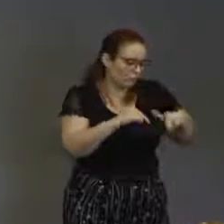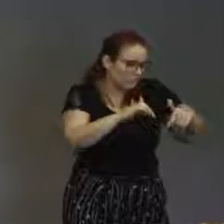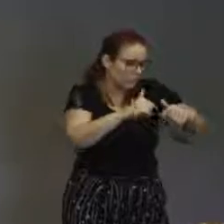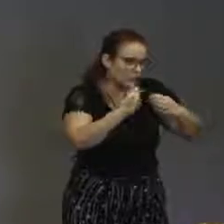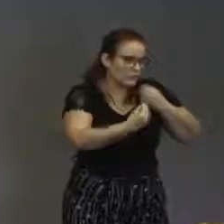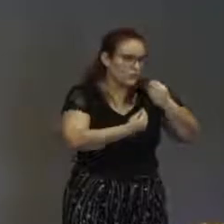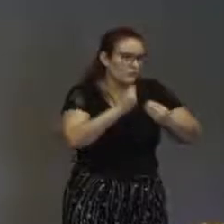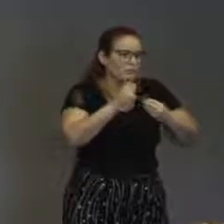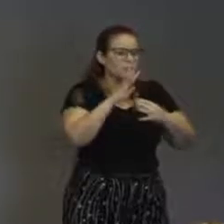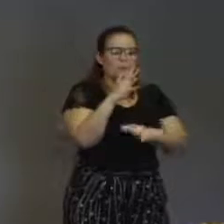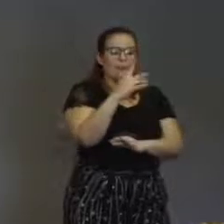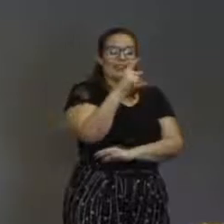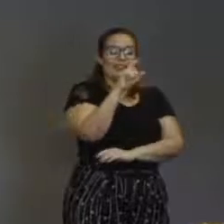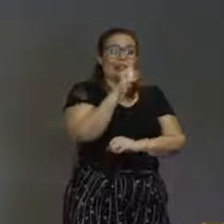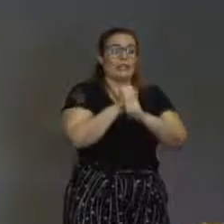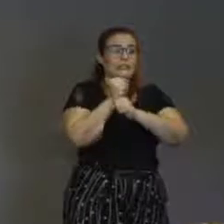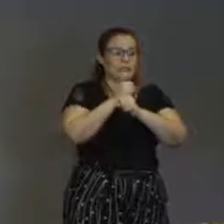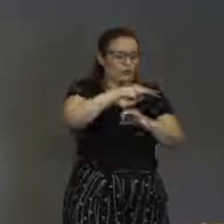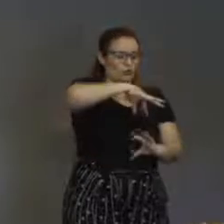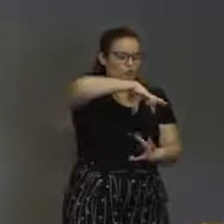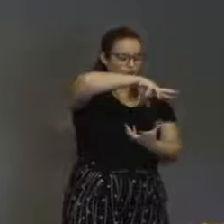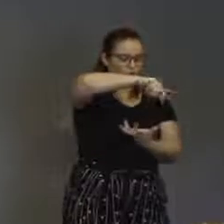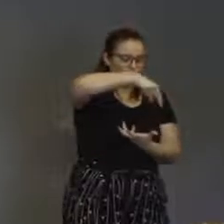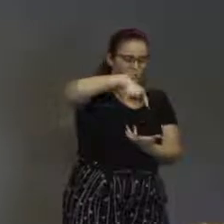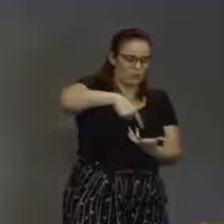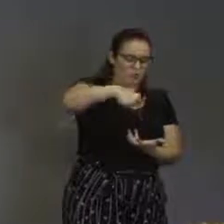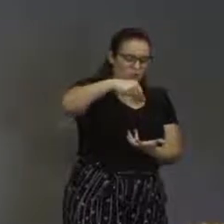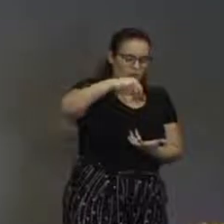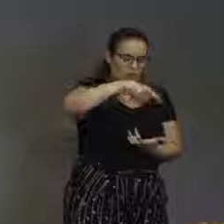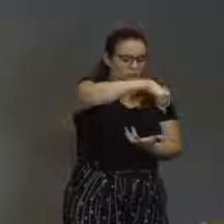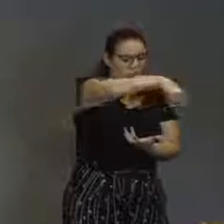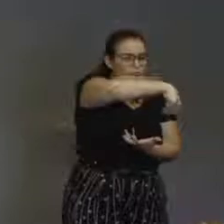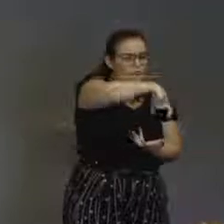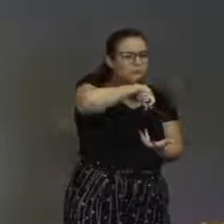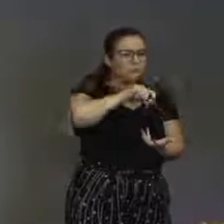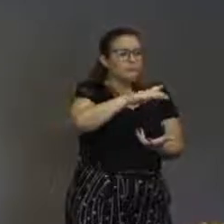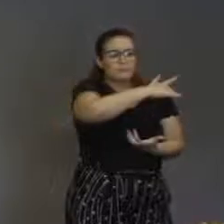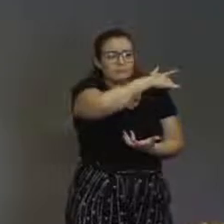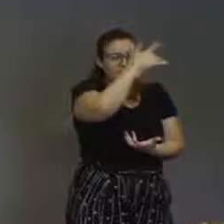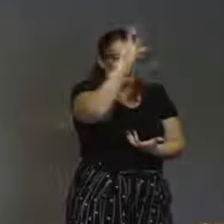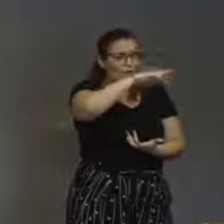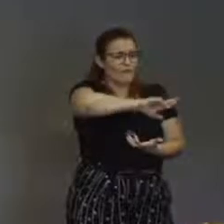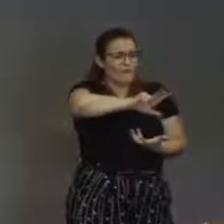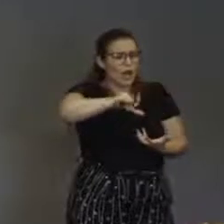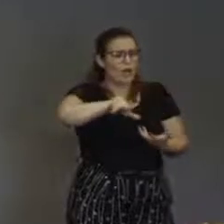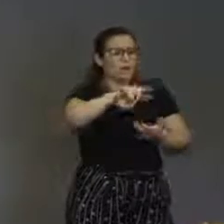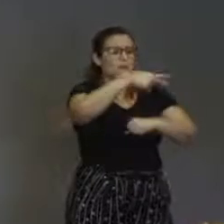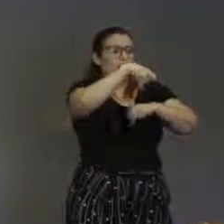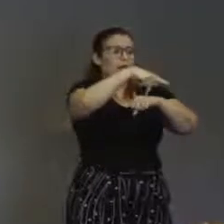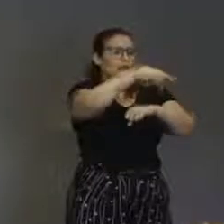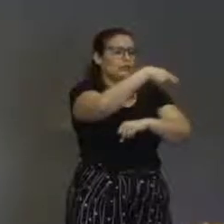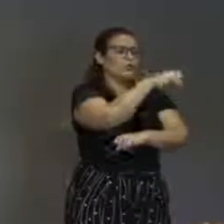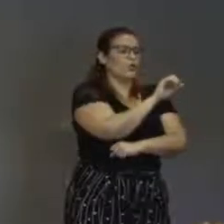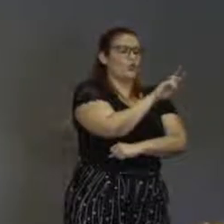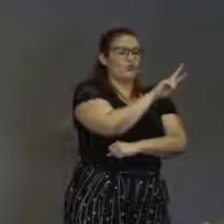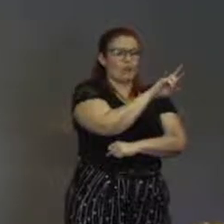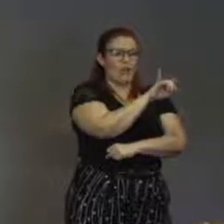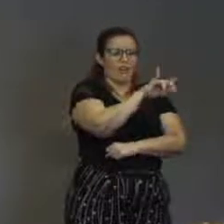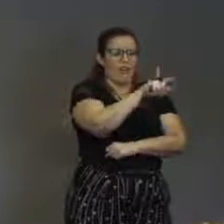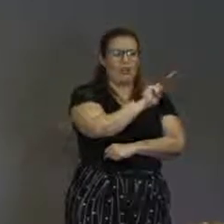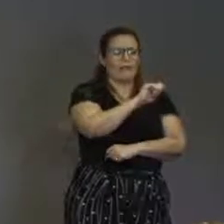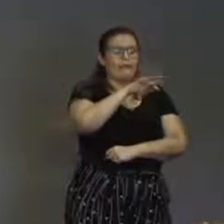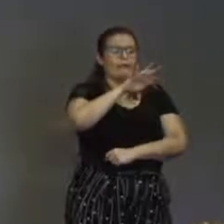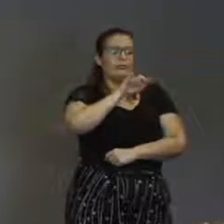pegar colegas de diferentes cantos do mundo, formos 18 de 13 países tão distintos como Noruega, Taiwan, África do Sul,